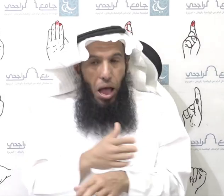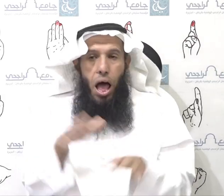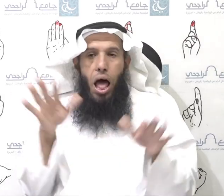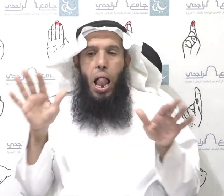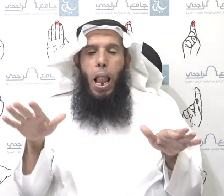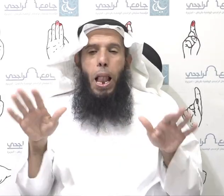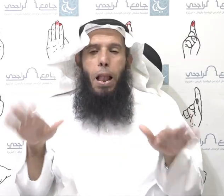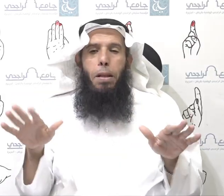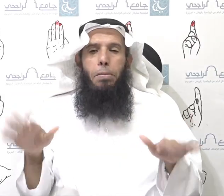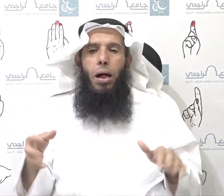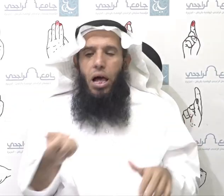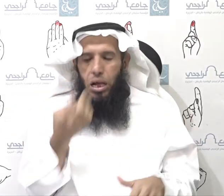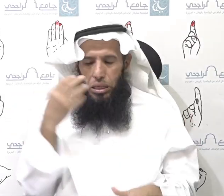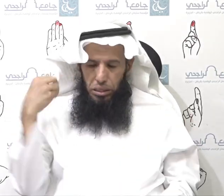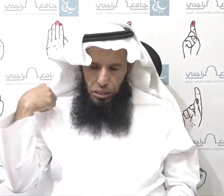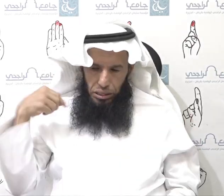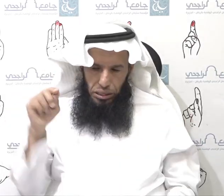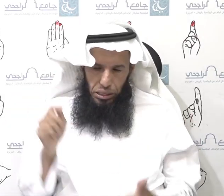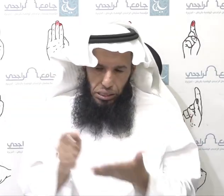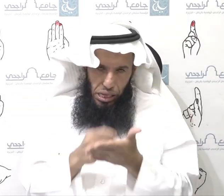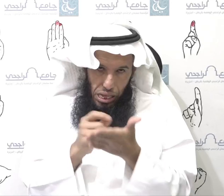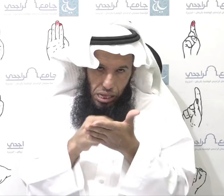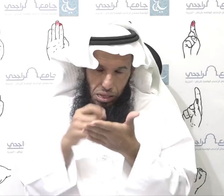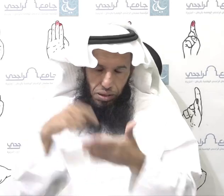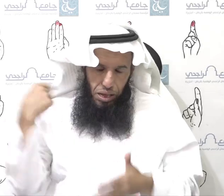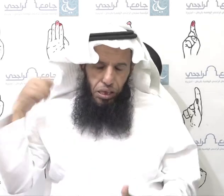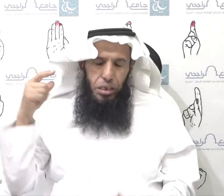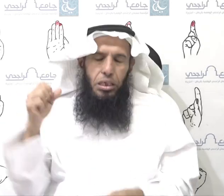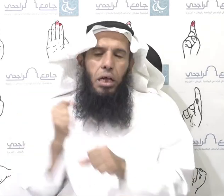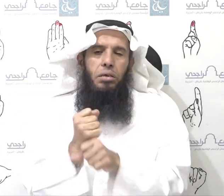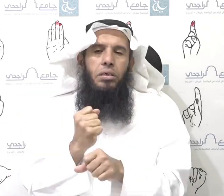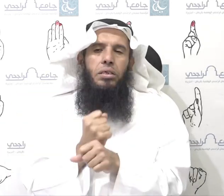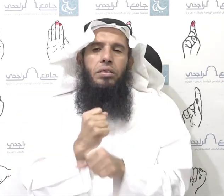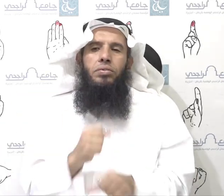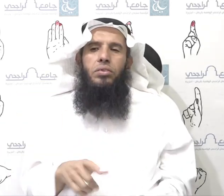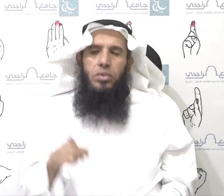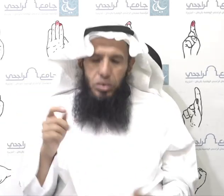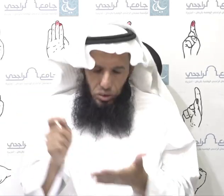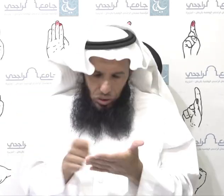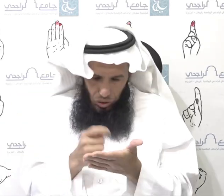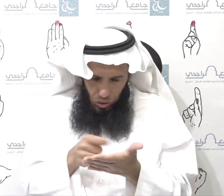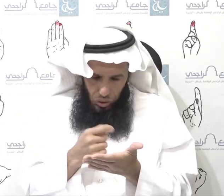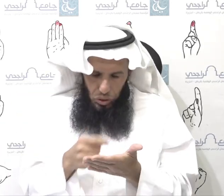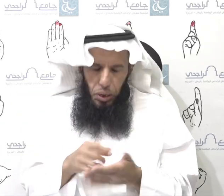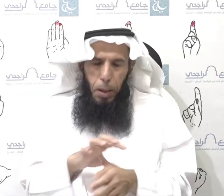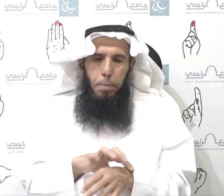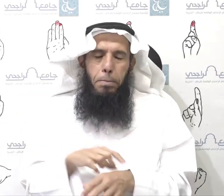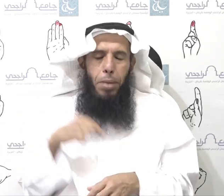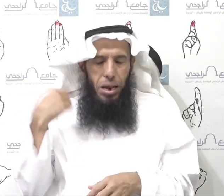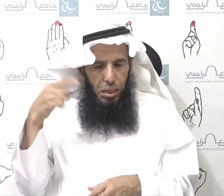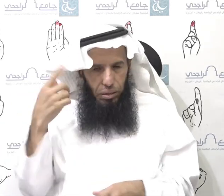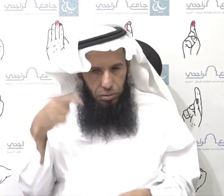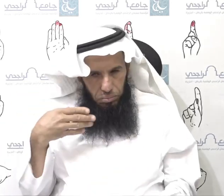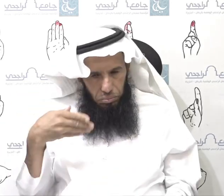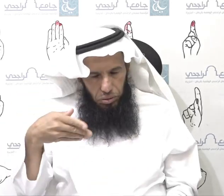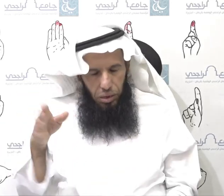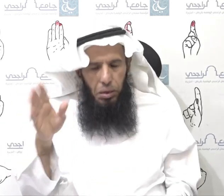تكتب حسناتكم التي كنتم تعملون، يكتب للمريض والمسافر ما كان يعلم ما